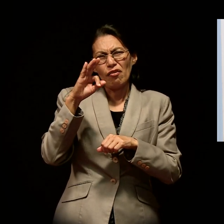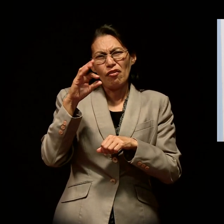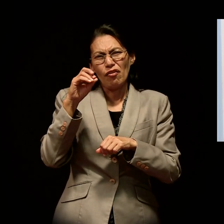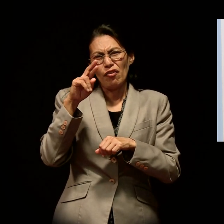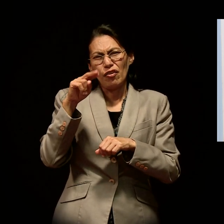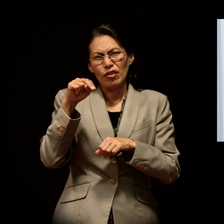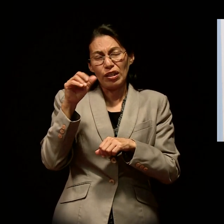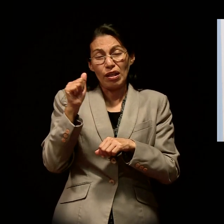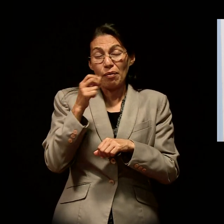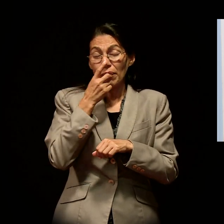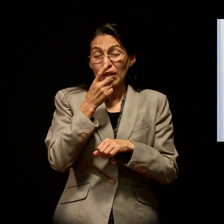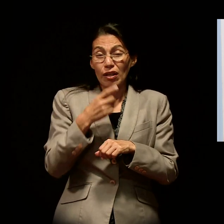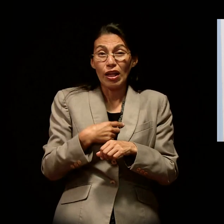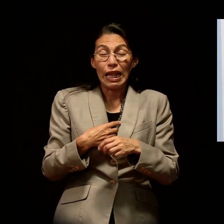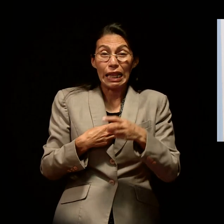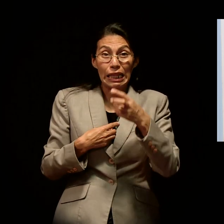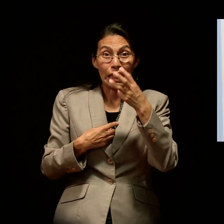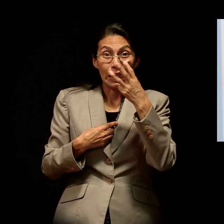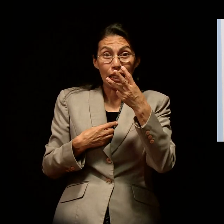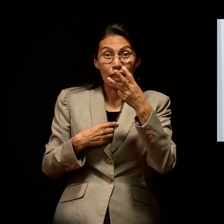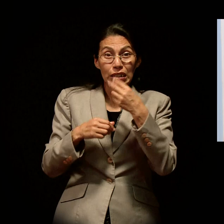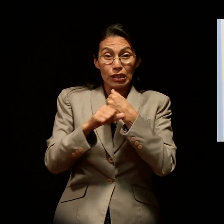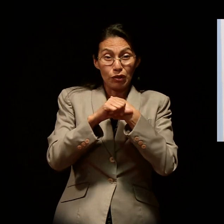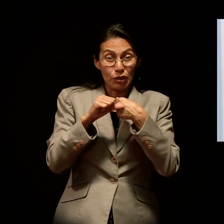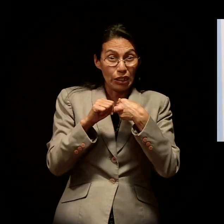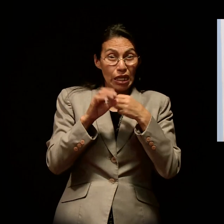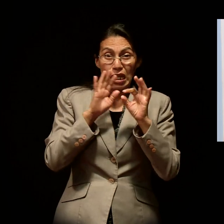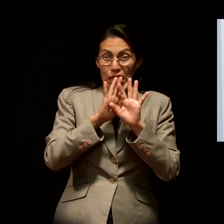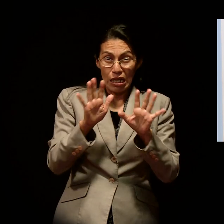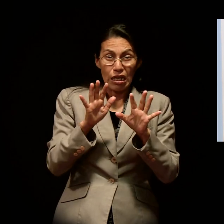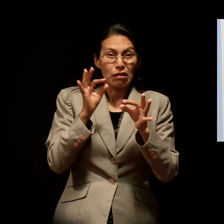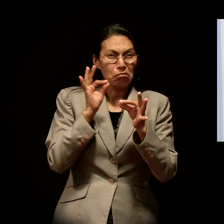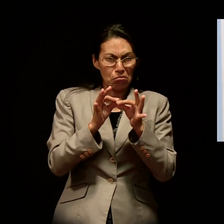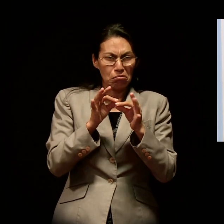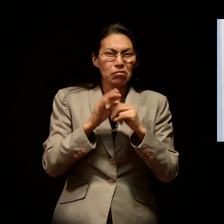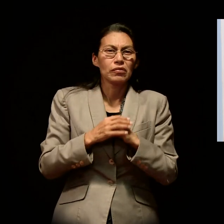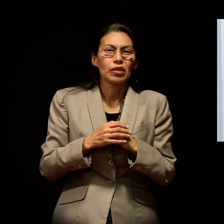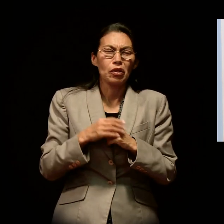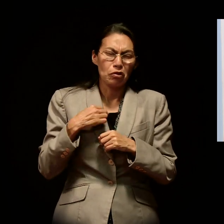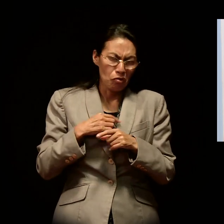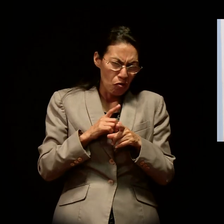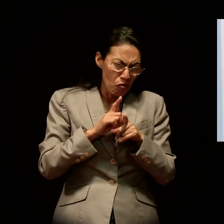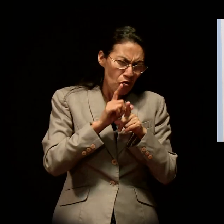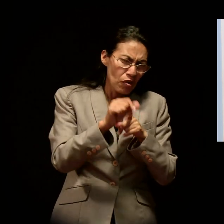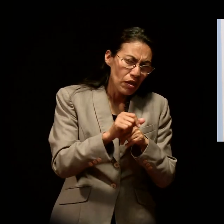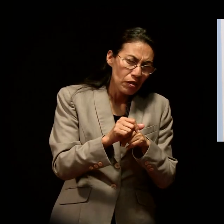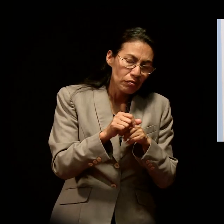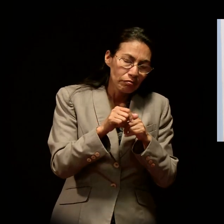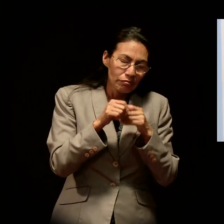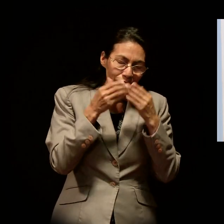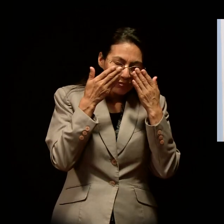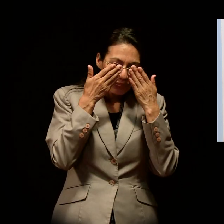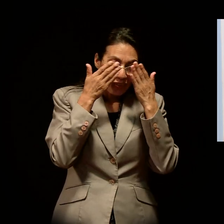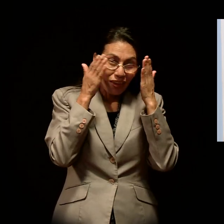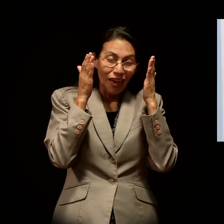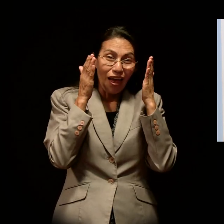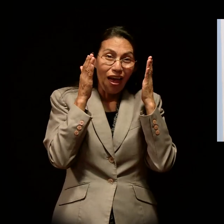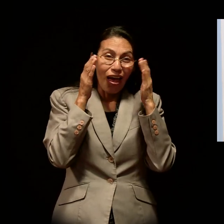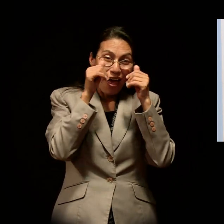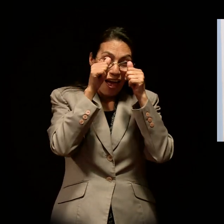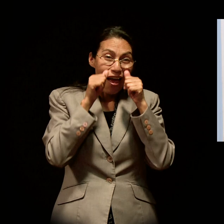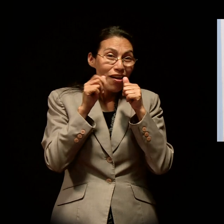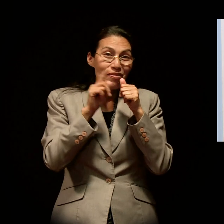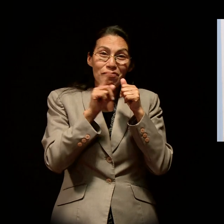y me dijeron que estaban programadas tres cirugías ya Y fui a las 3 y gracias a Dios volví a ver